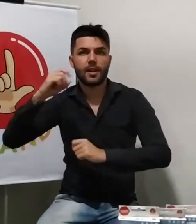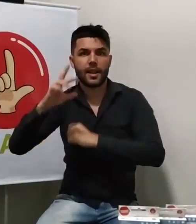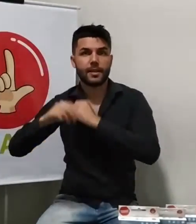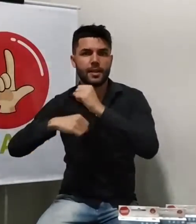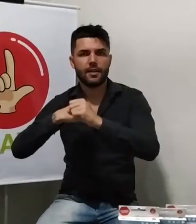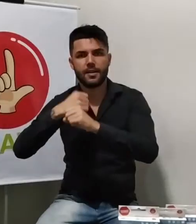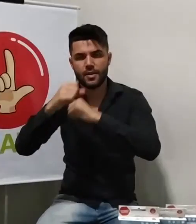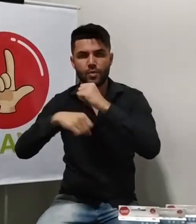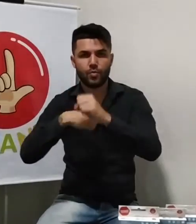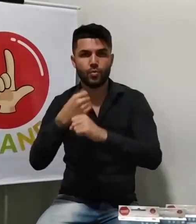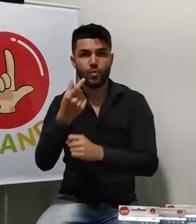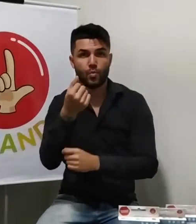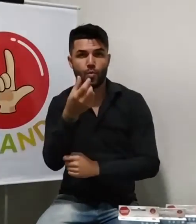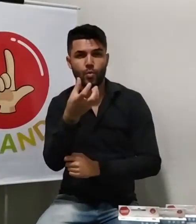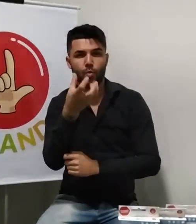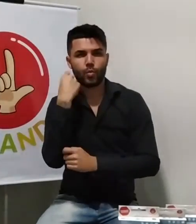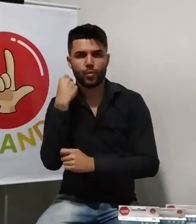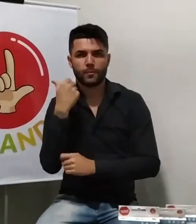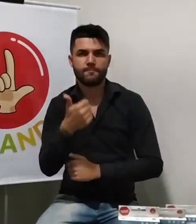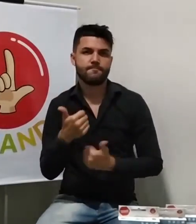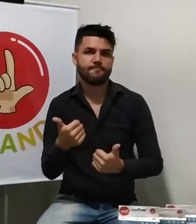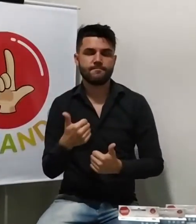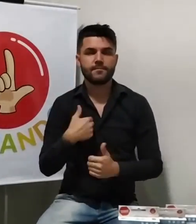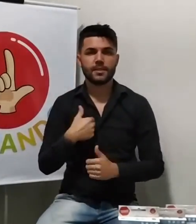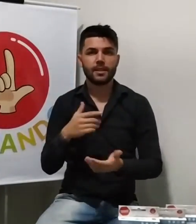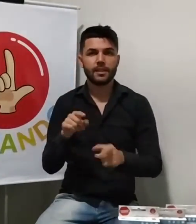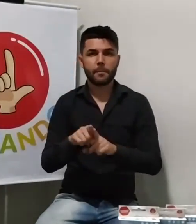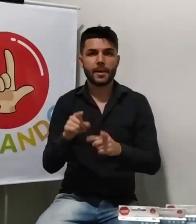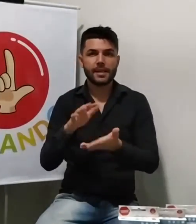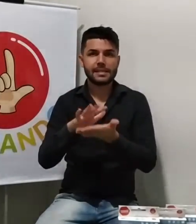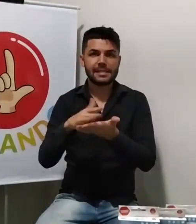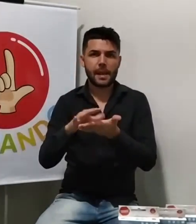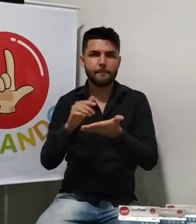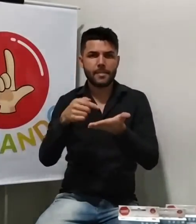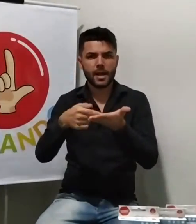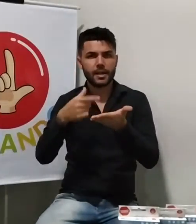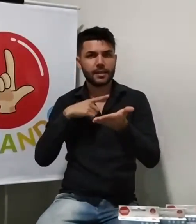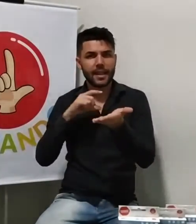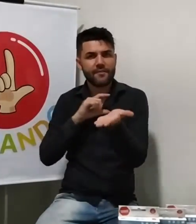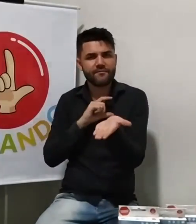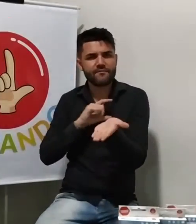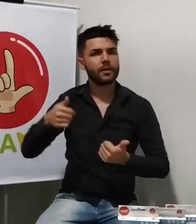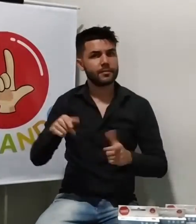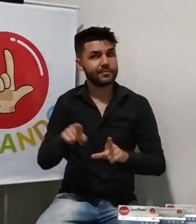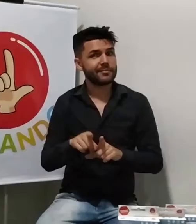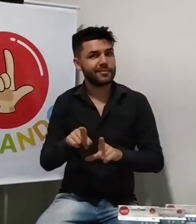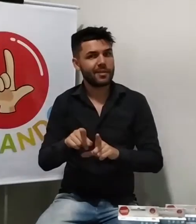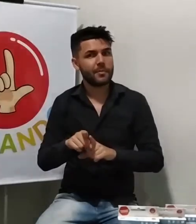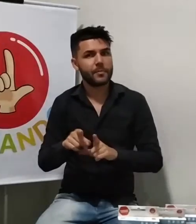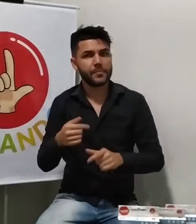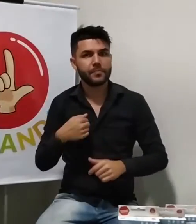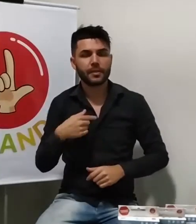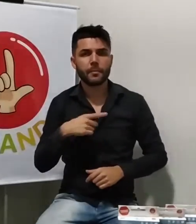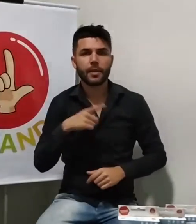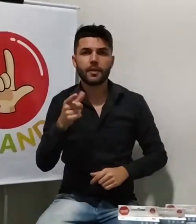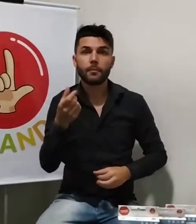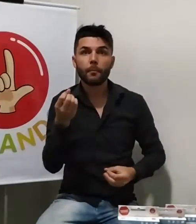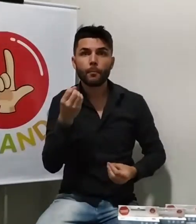6 fundos, né? 6 fundos grandes de investimento, tá? Certo. São 2 de Israel, 2 está Advisor Board super legal, com caras tipo